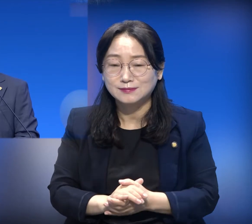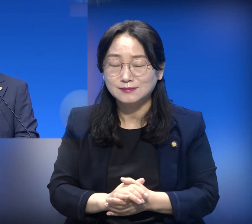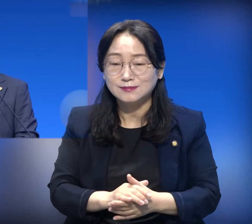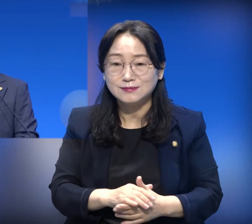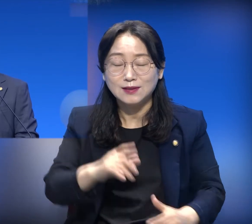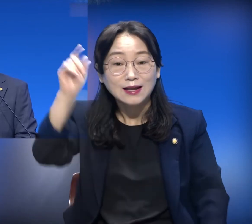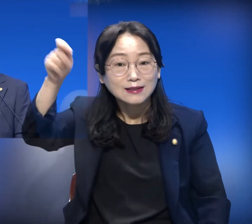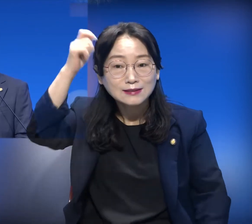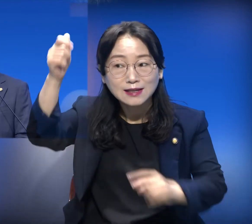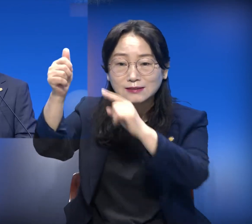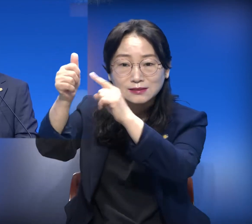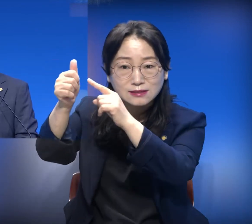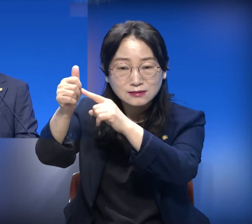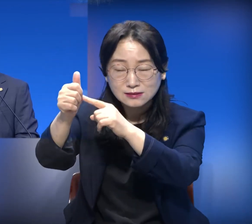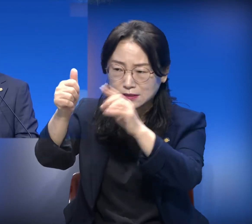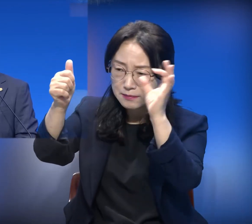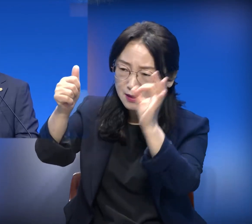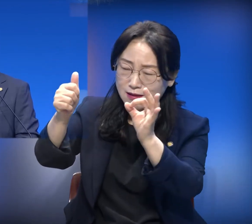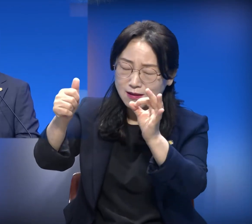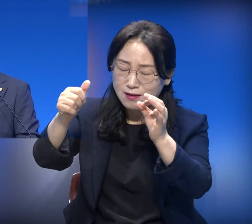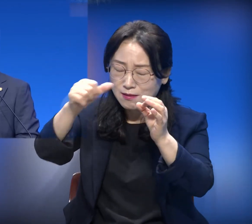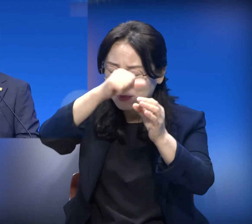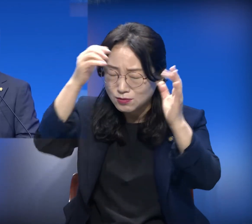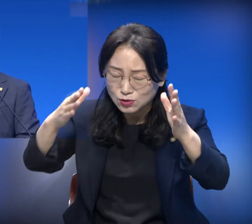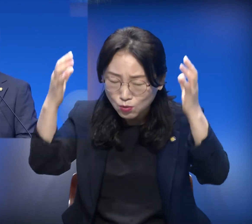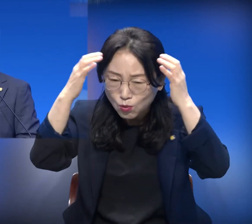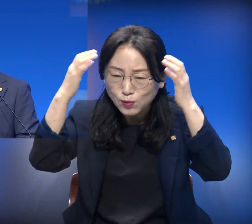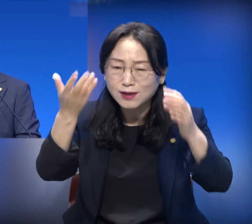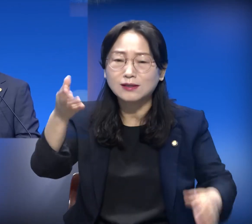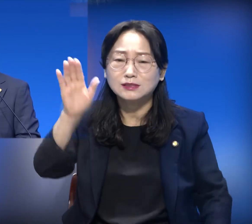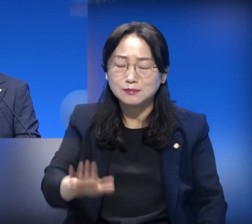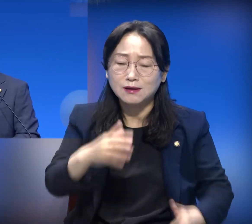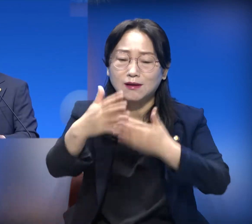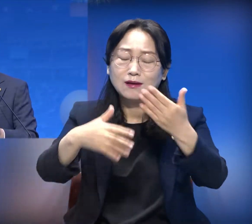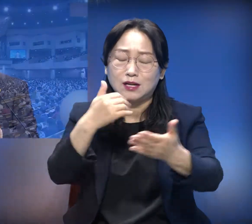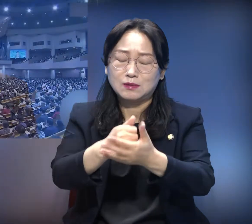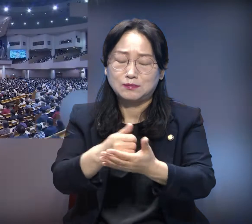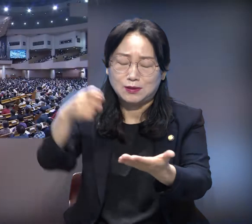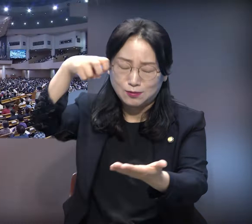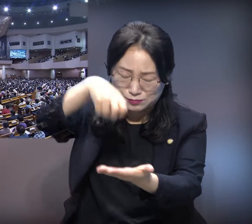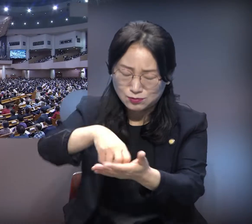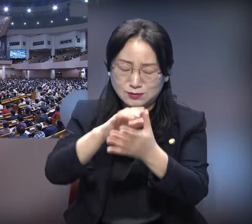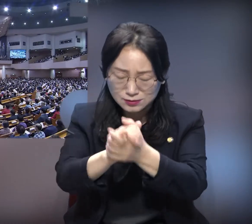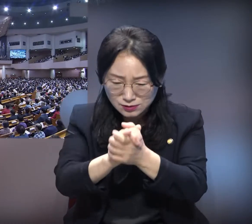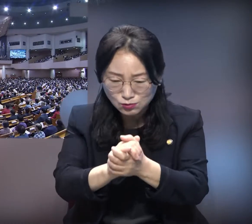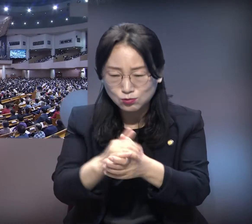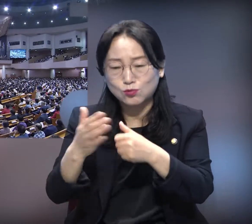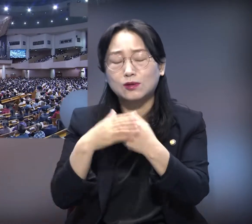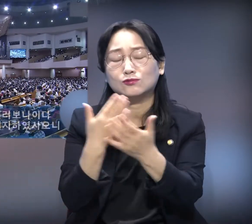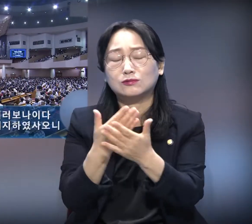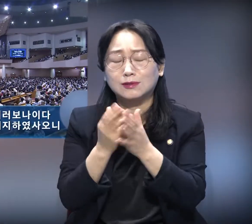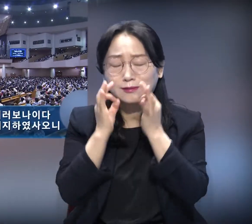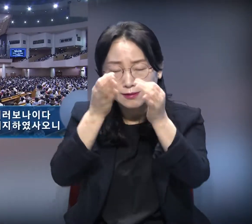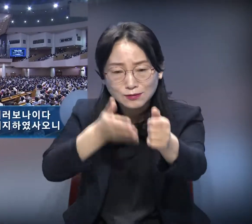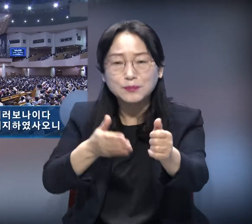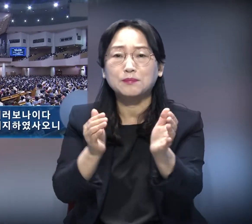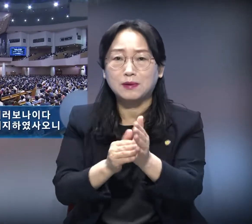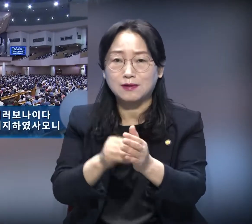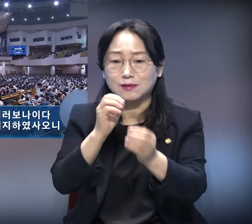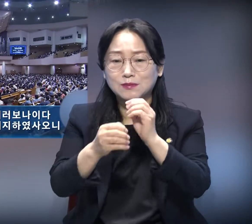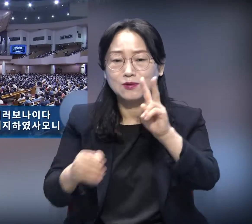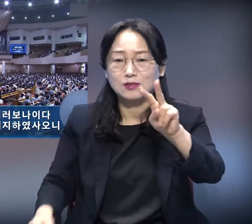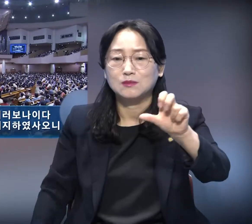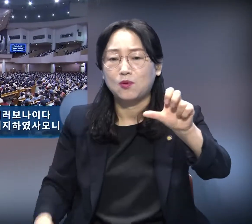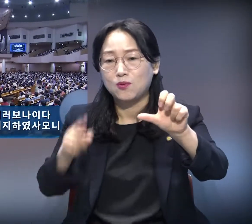다윗의 일생 동안 참 고난이 많았습니다. 그러나 그때마다 다윗은 하나님께 엎드려 기도하며 주의 도우심을 간구했습니다. 시편 25편 1절